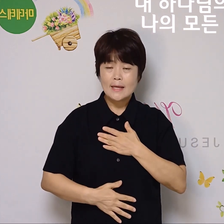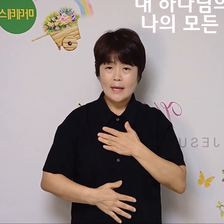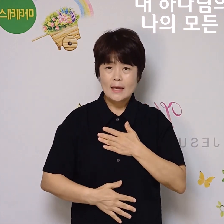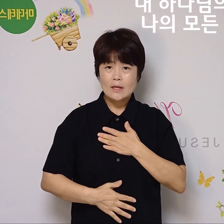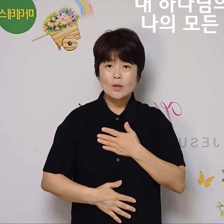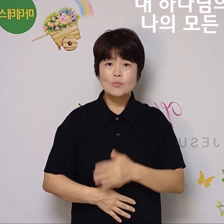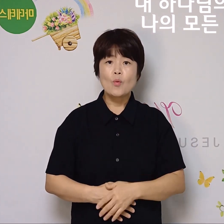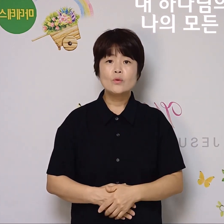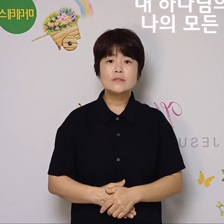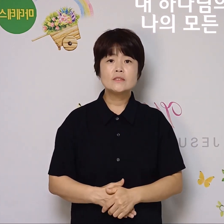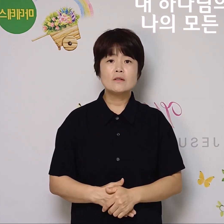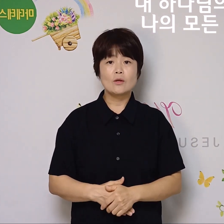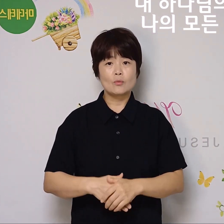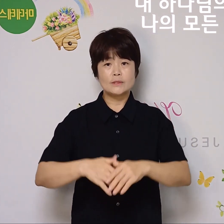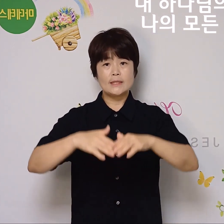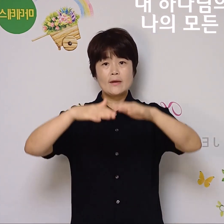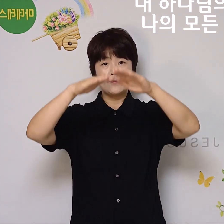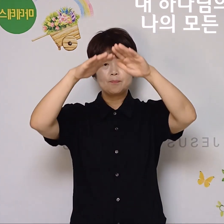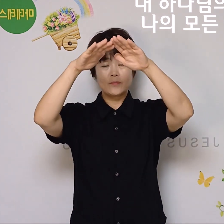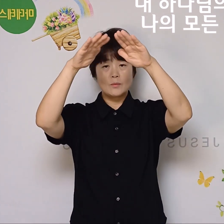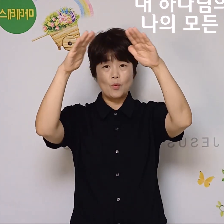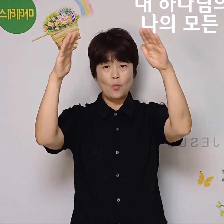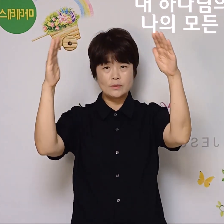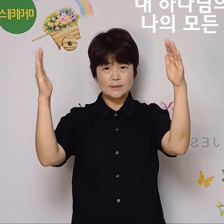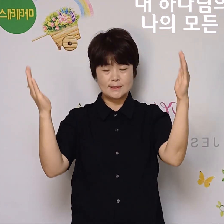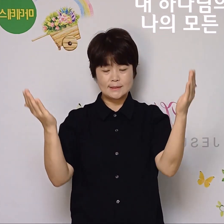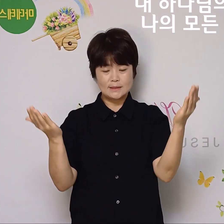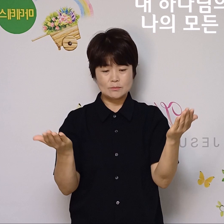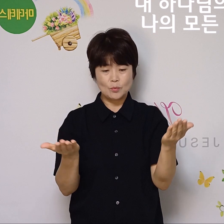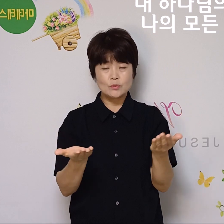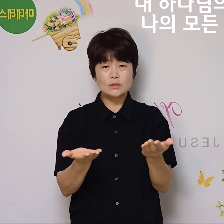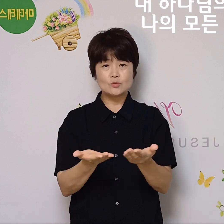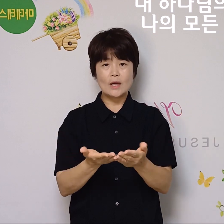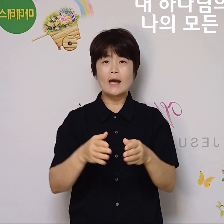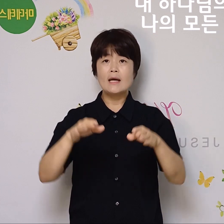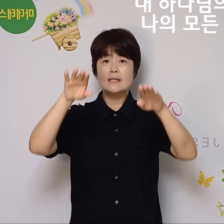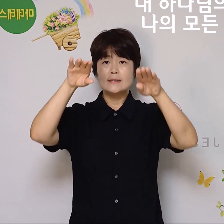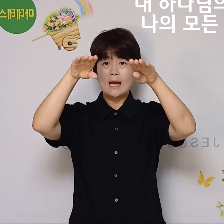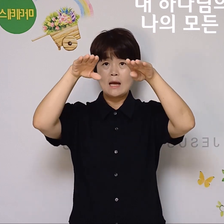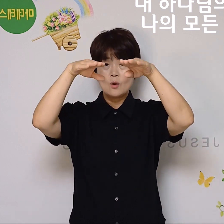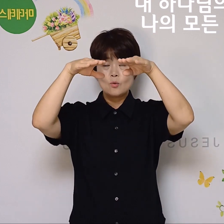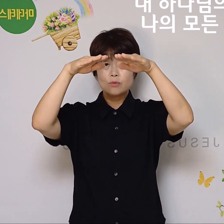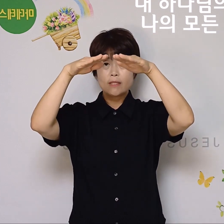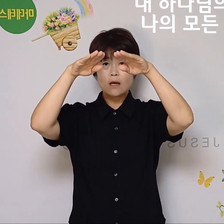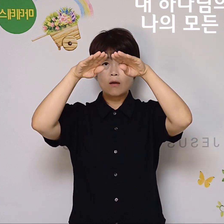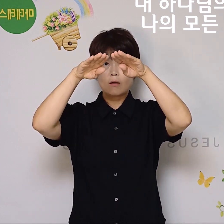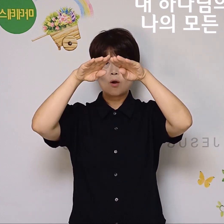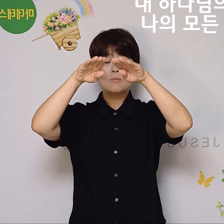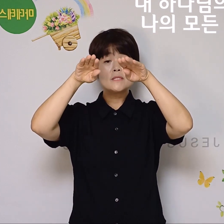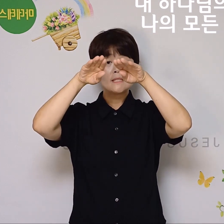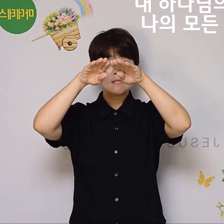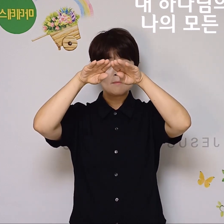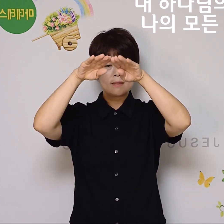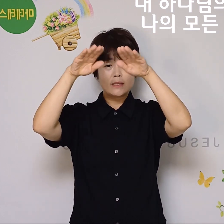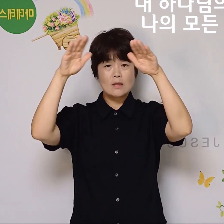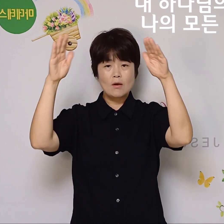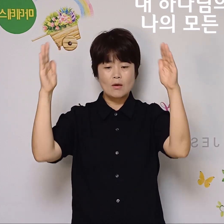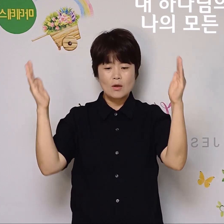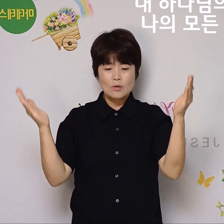나의 모든 걸 덮고잖아요. 모든 수와 자 위에서 검지끼리 만나서